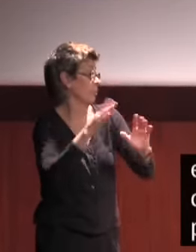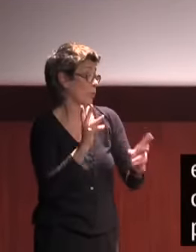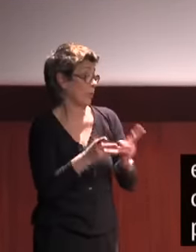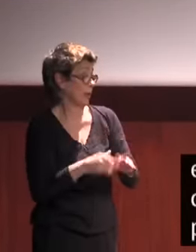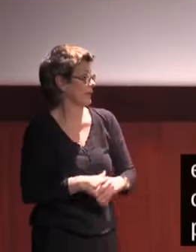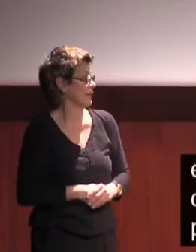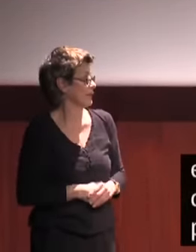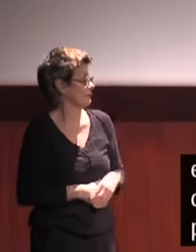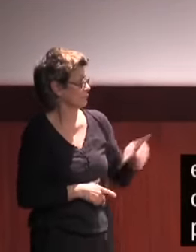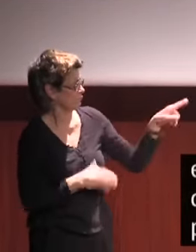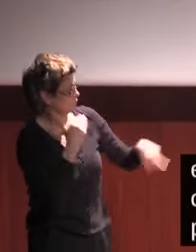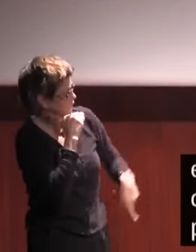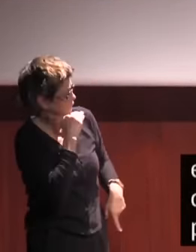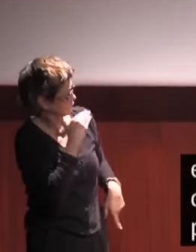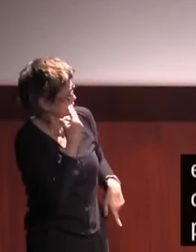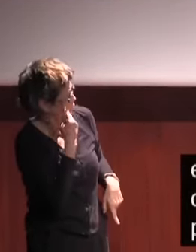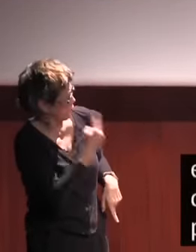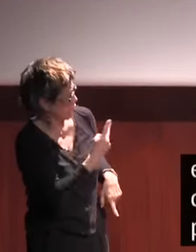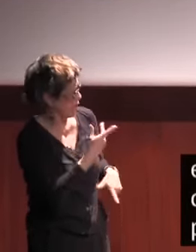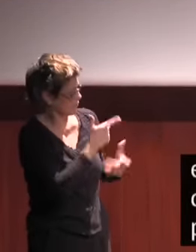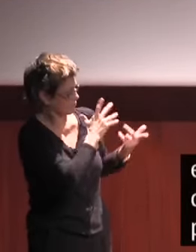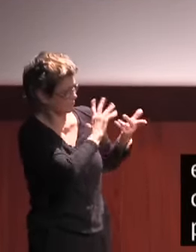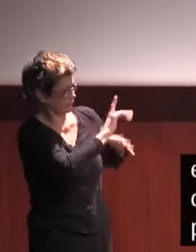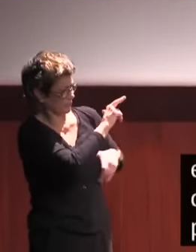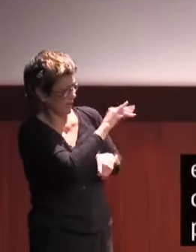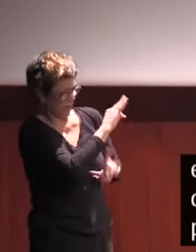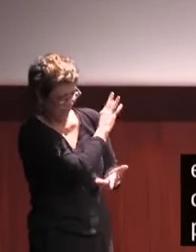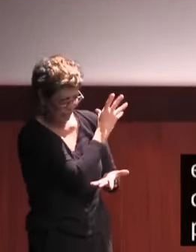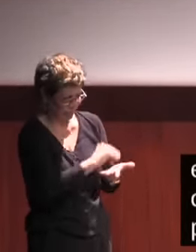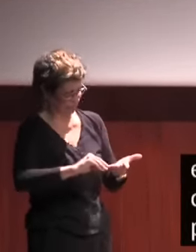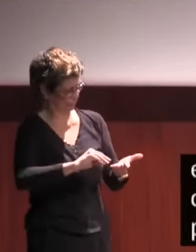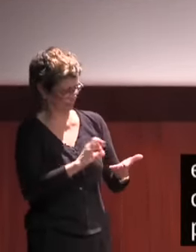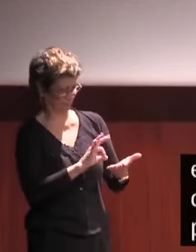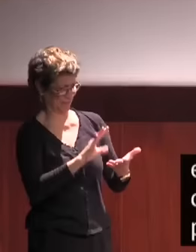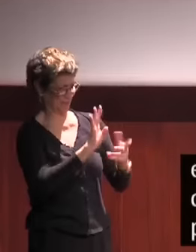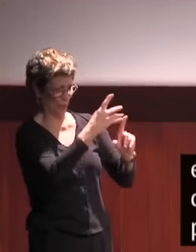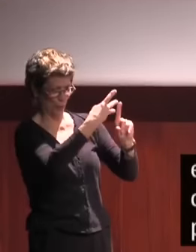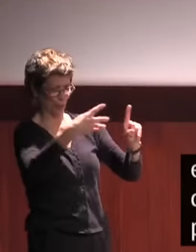On a hâte de voir la langue des signes française retranscrite